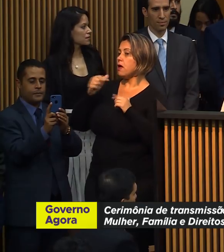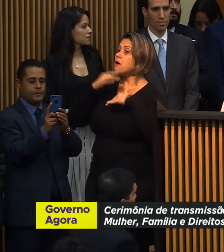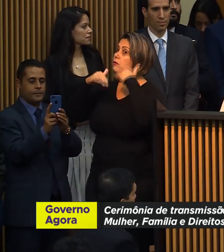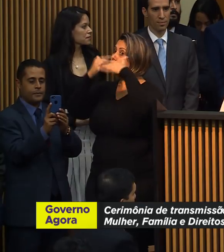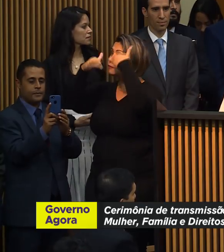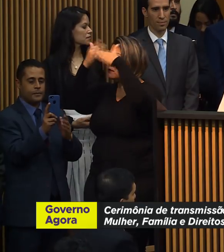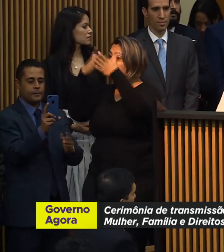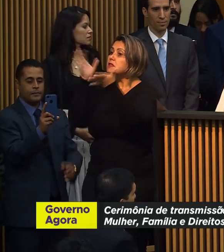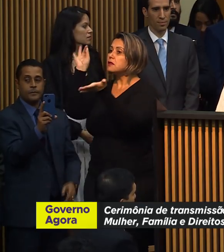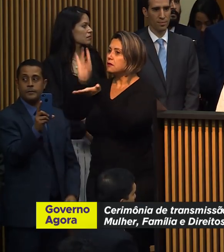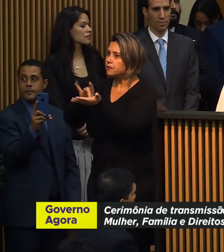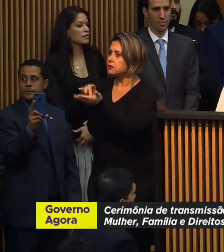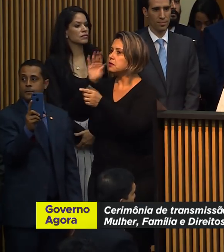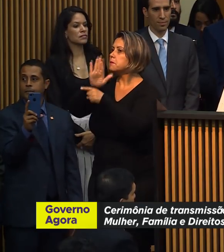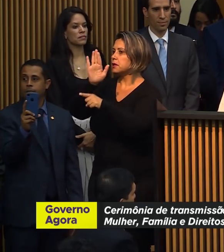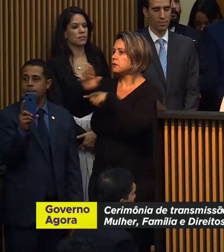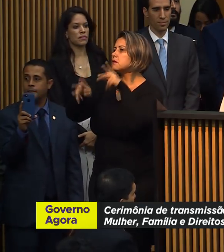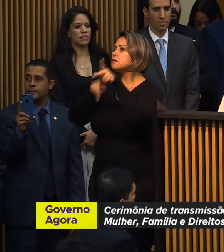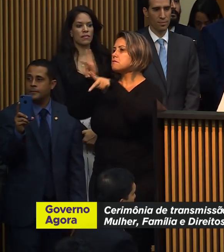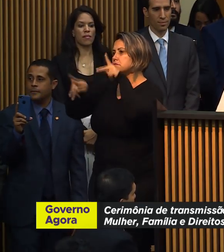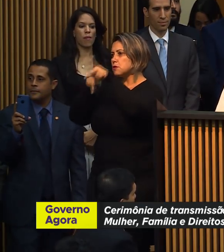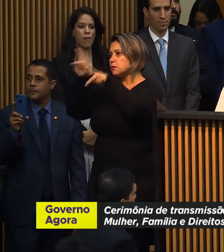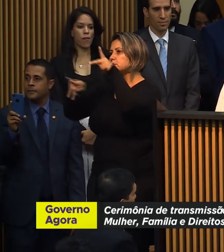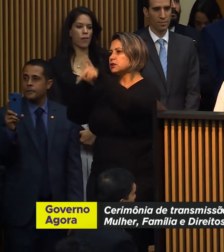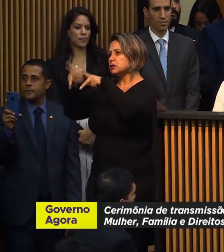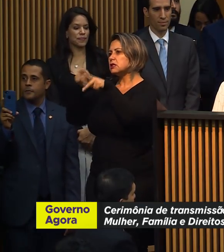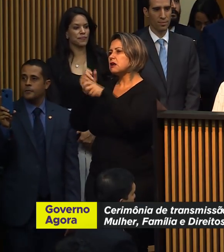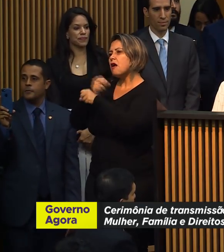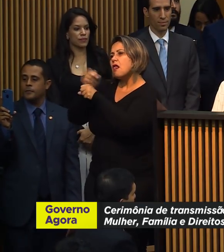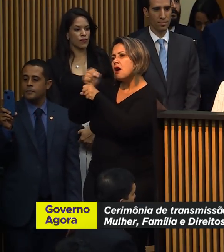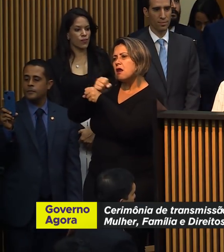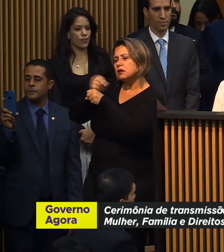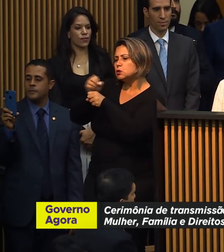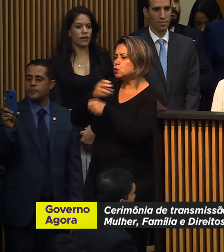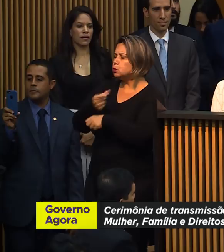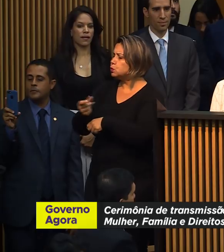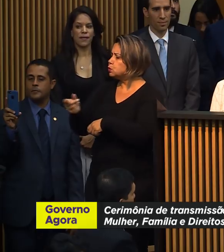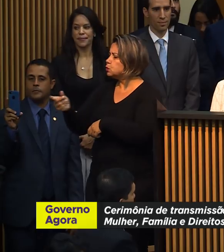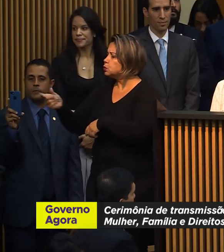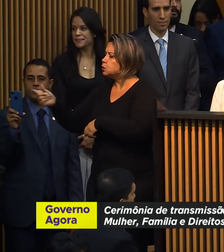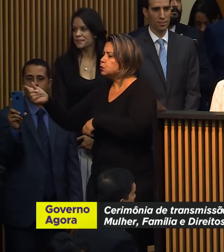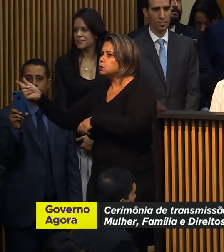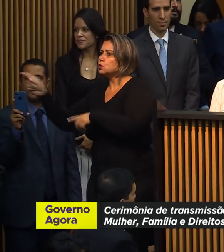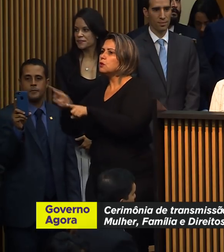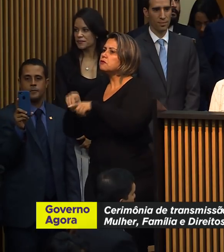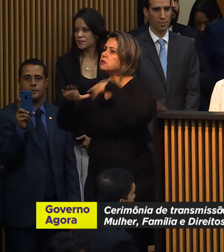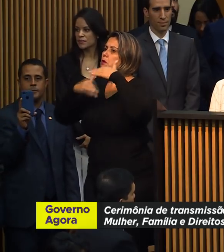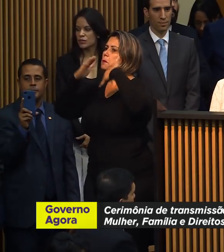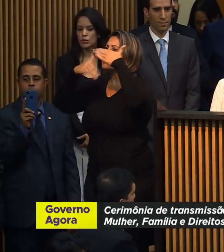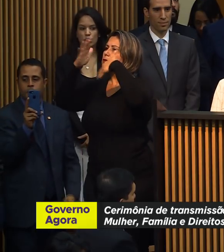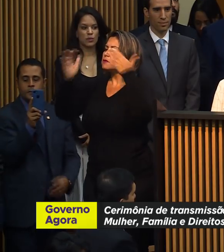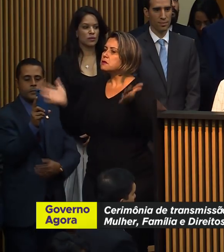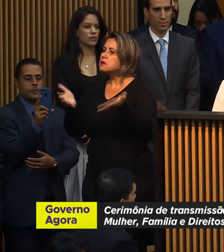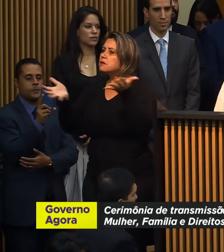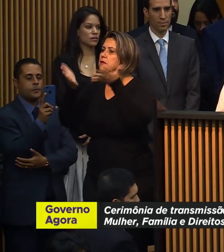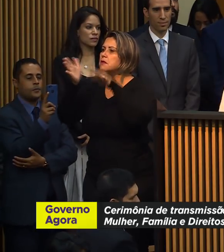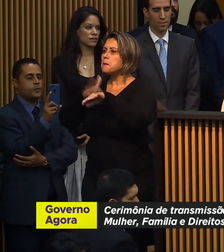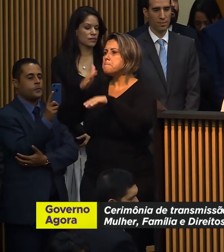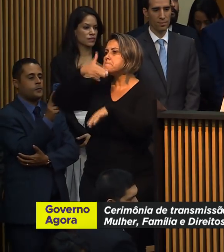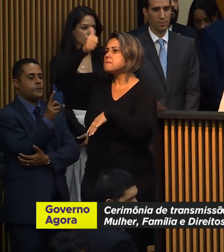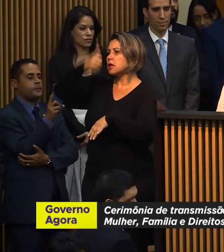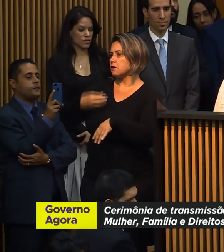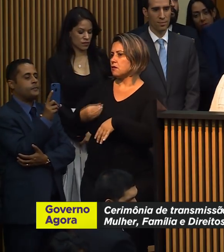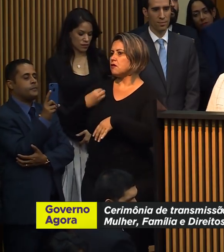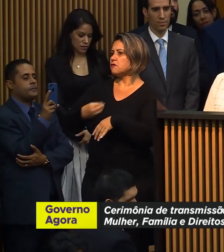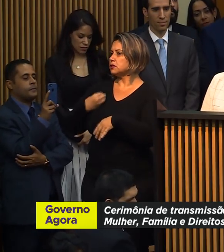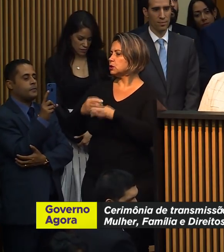e efetivação de políticas públicas que sejam duradouras, estruturais e promovam ao nosso povo melhores condições de vida